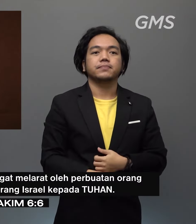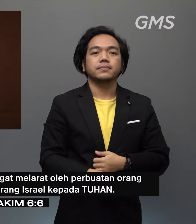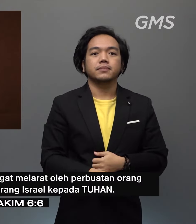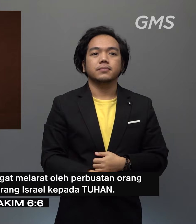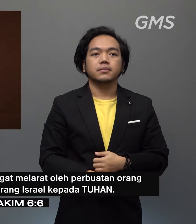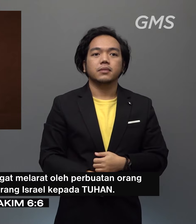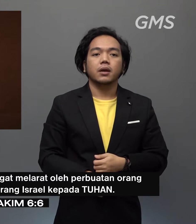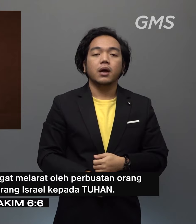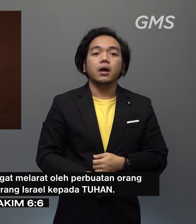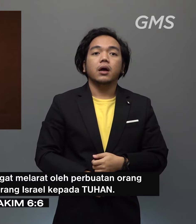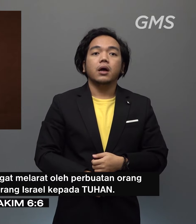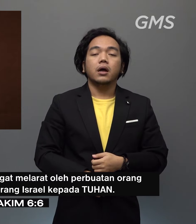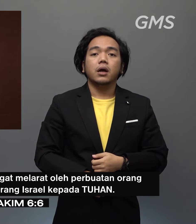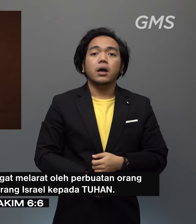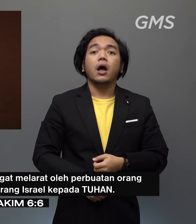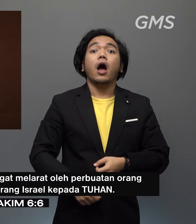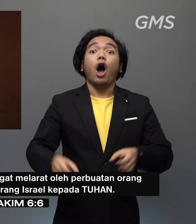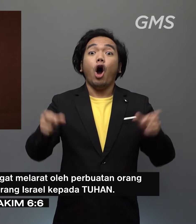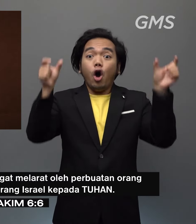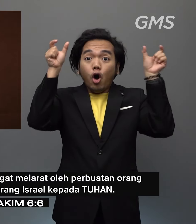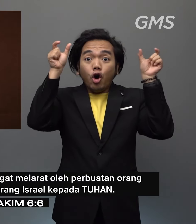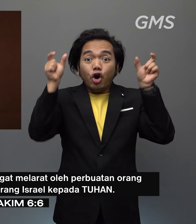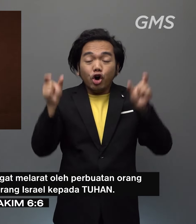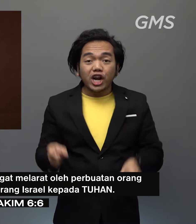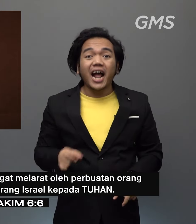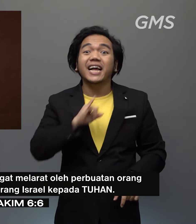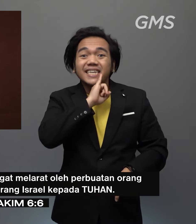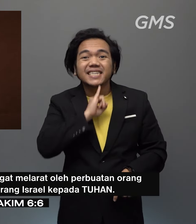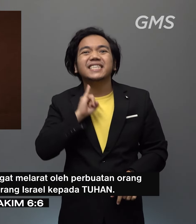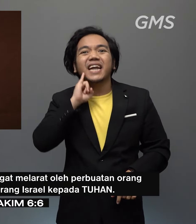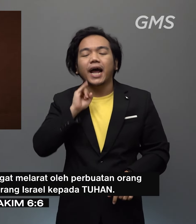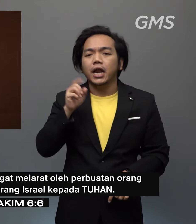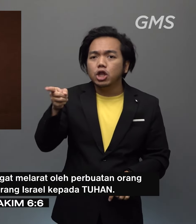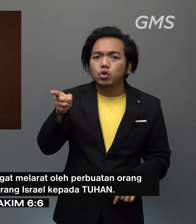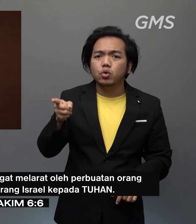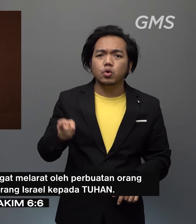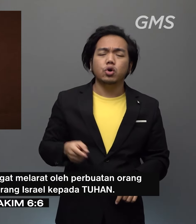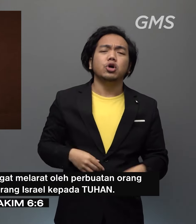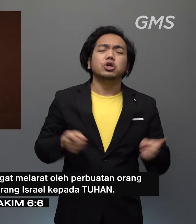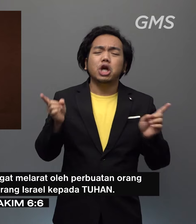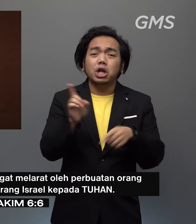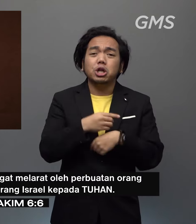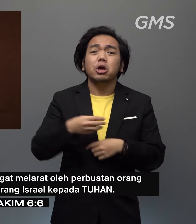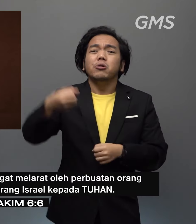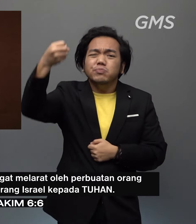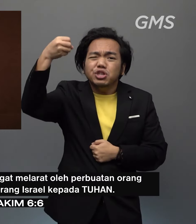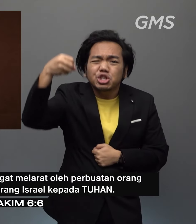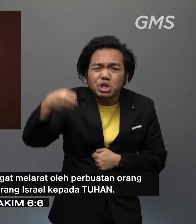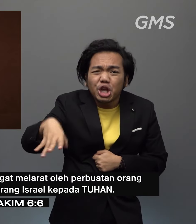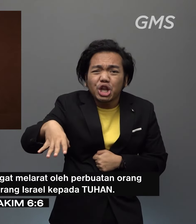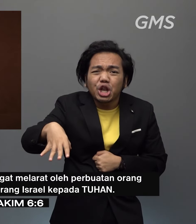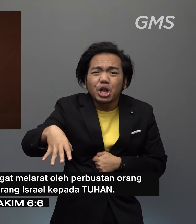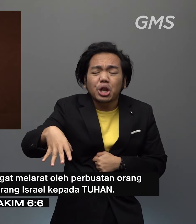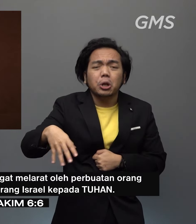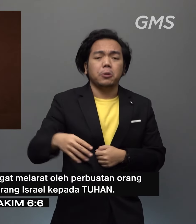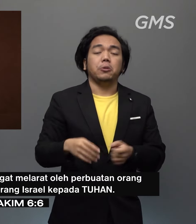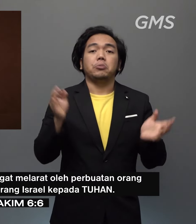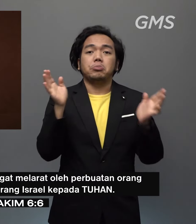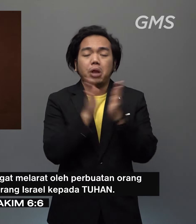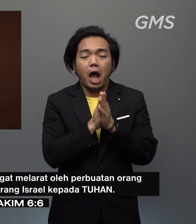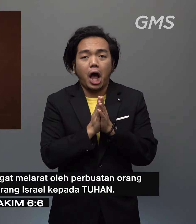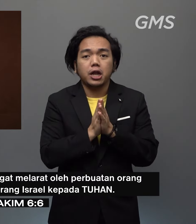Tuhan. Sehingga orang Israel menjadi sangat melarat dan perbuatan orang Midian